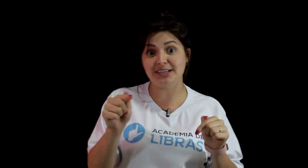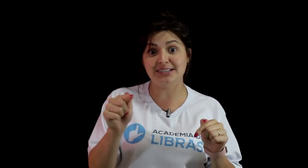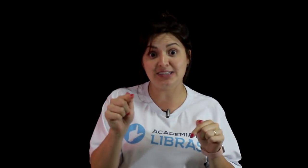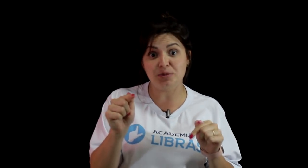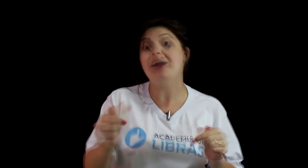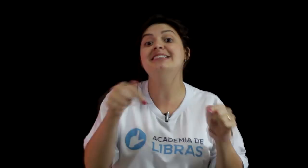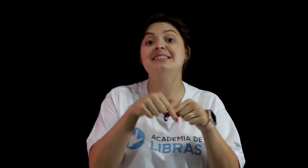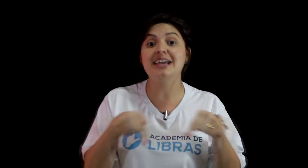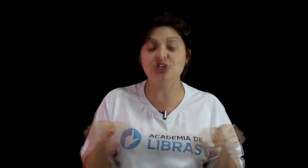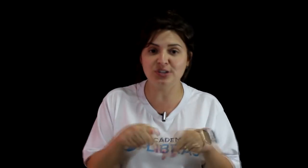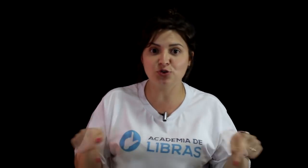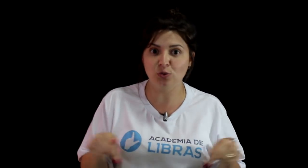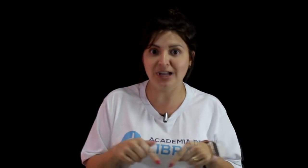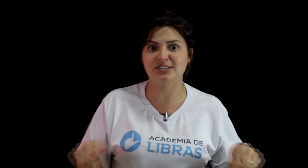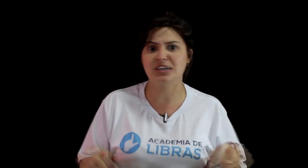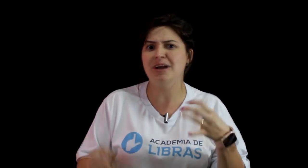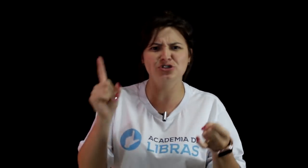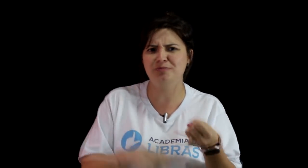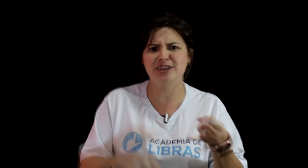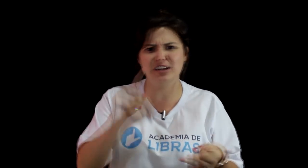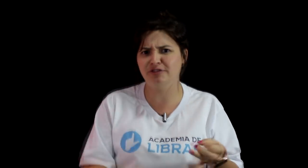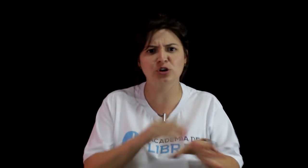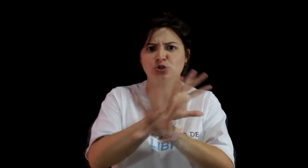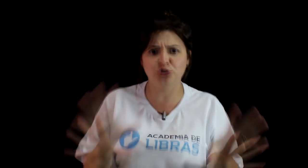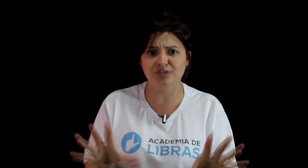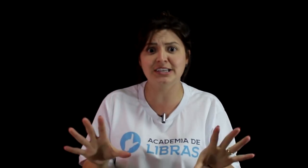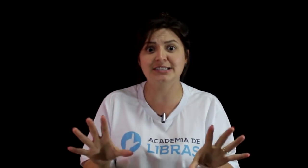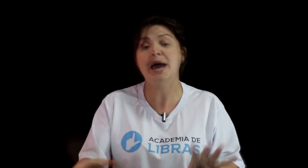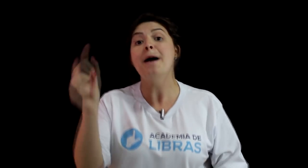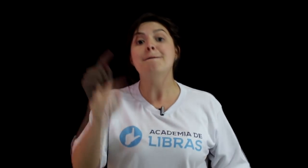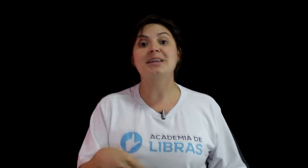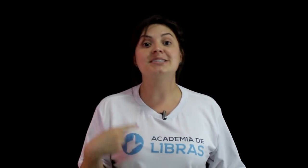quiser saber mais, deixe os seus contatos aqui embaixo, e-mail, telefone, tudo que você quiser para